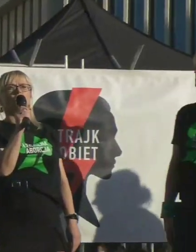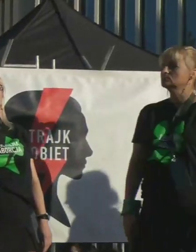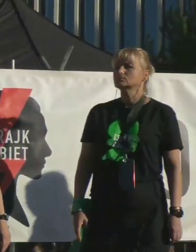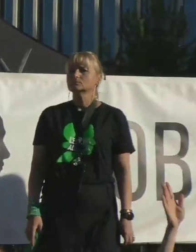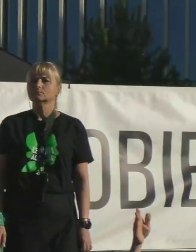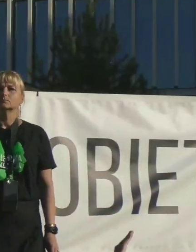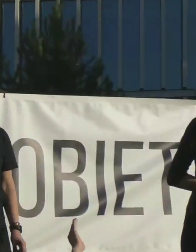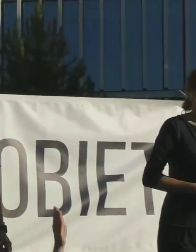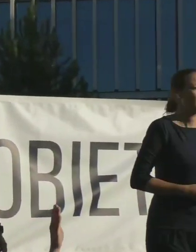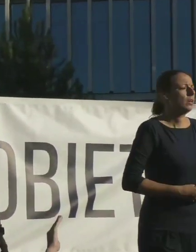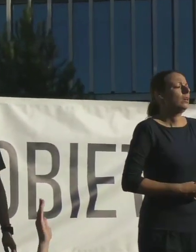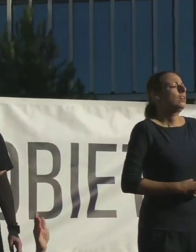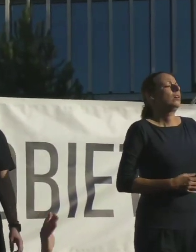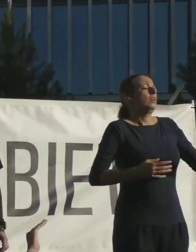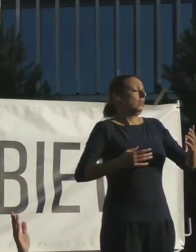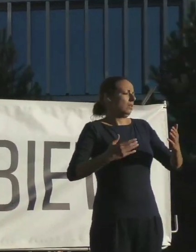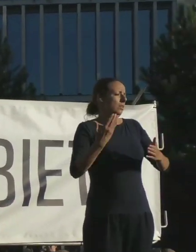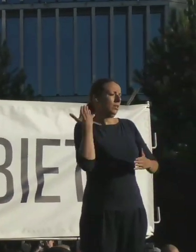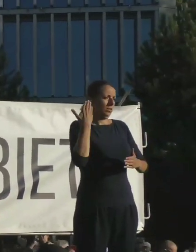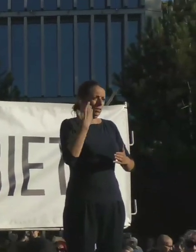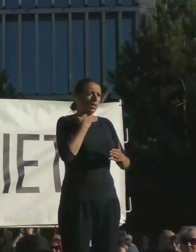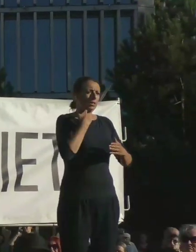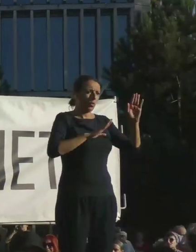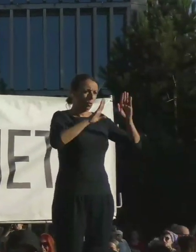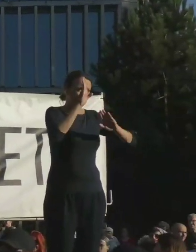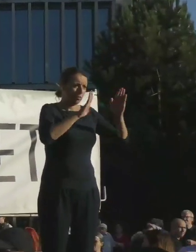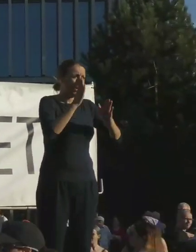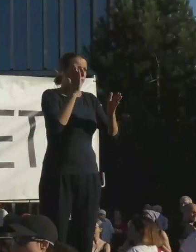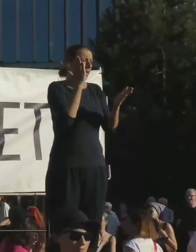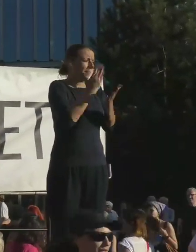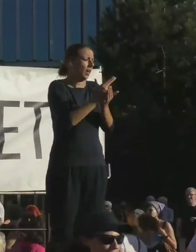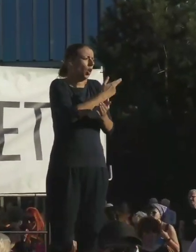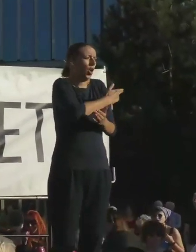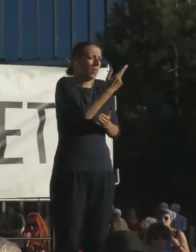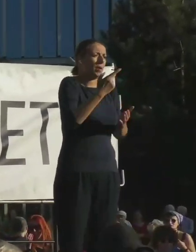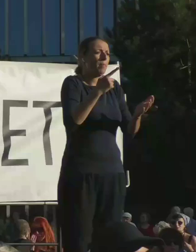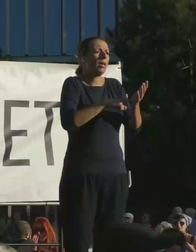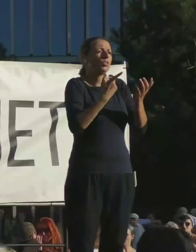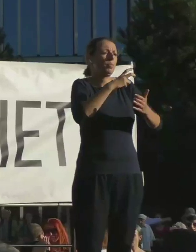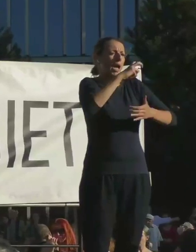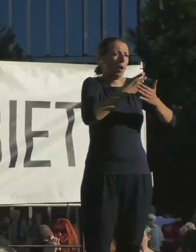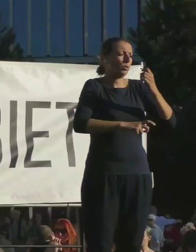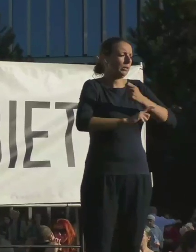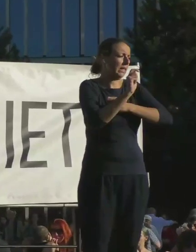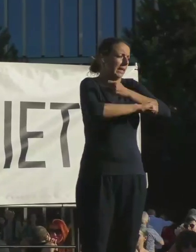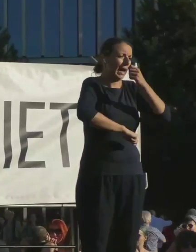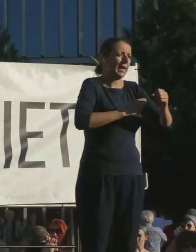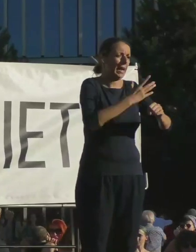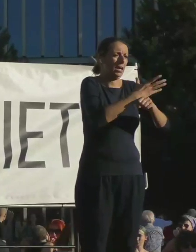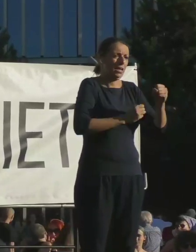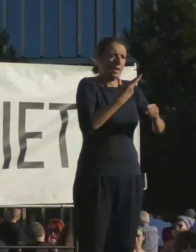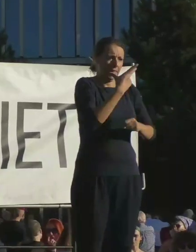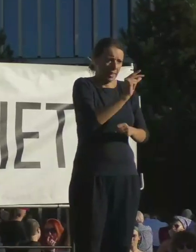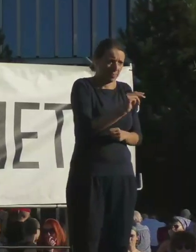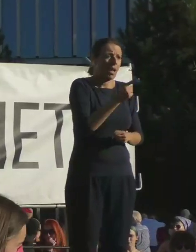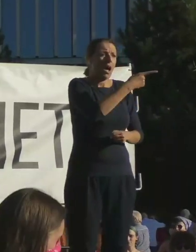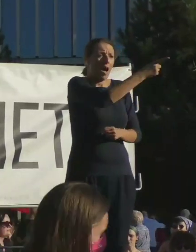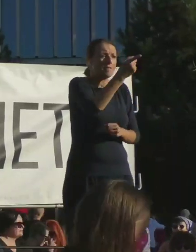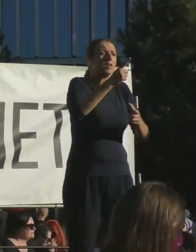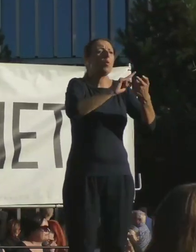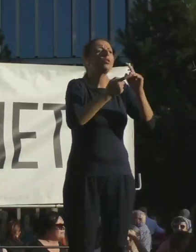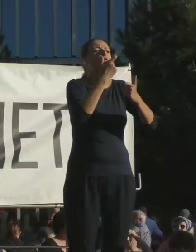Ostatnie głosowanie dotyczyło tylko dekryminalizacji aborcji, a wy politycy jak zwykle nas